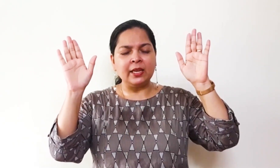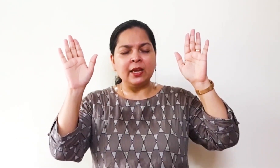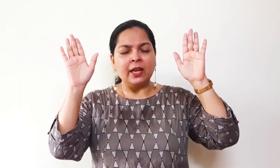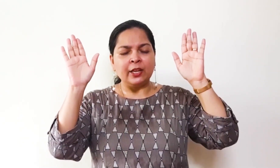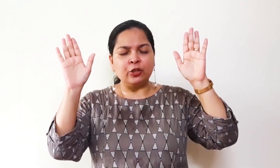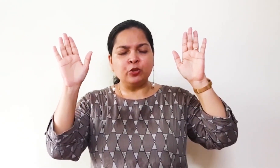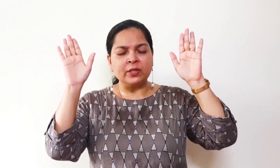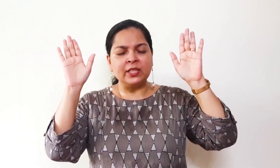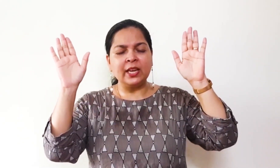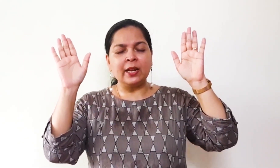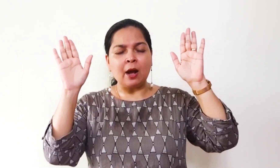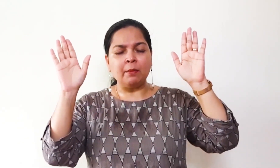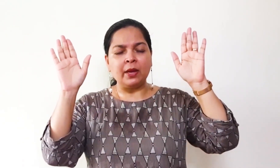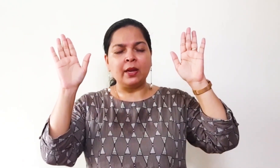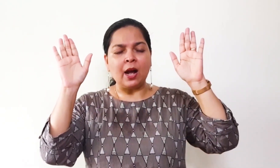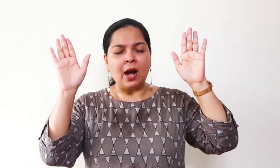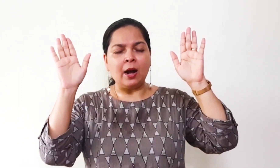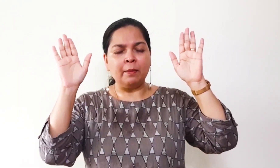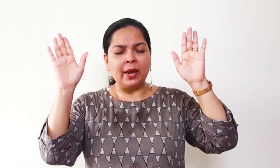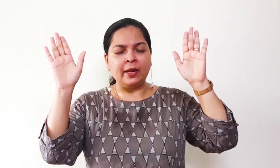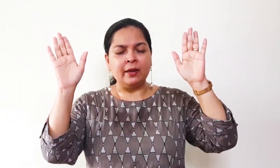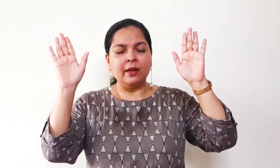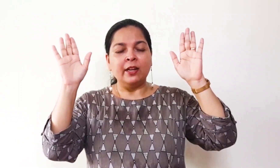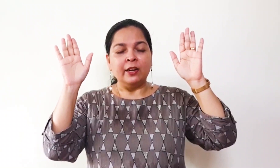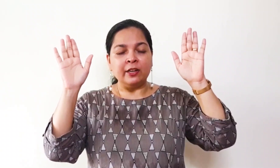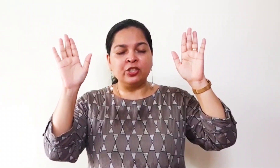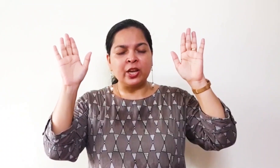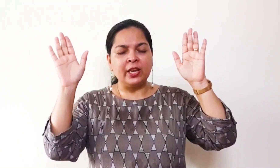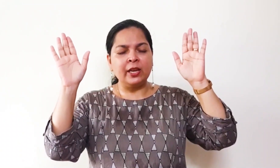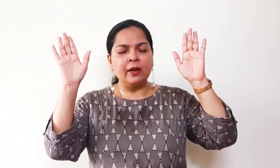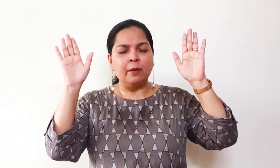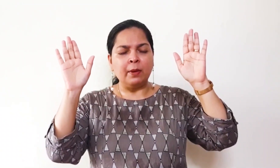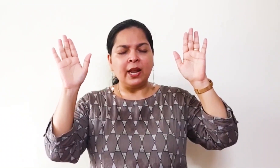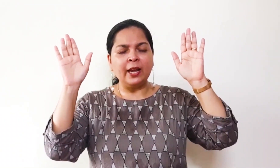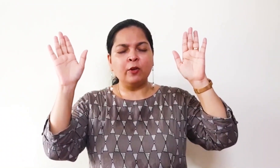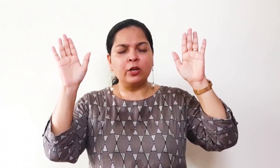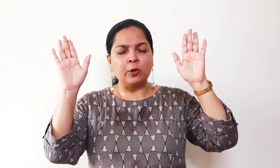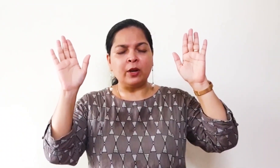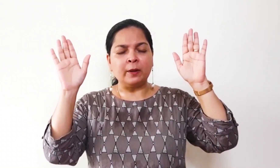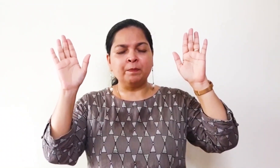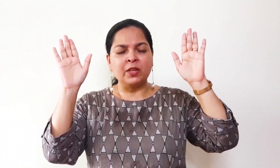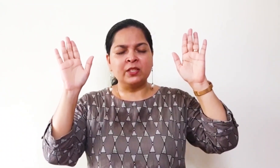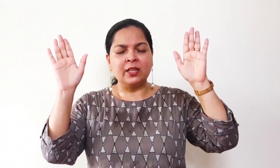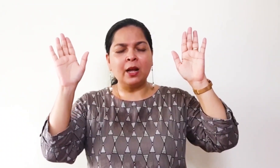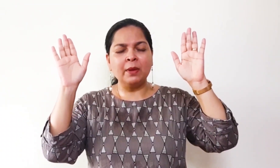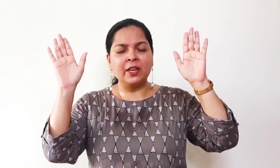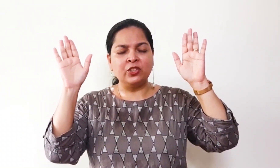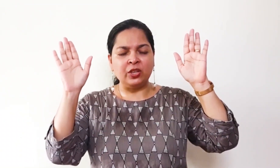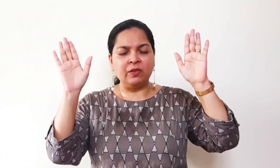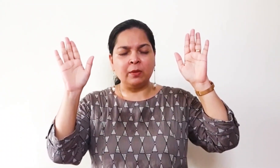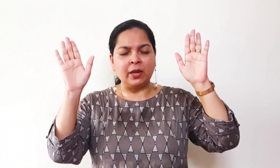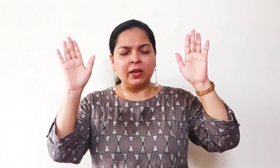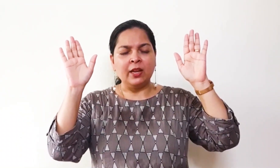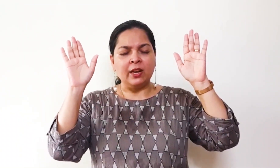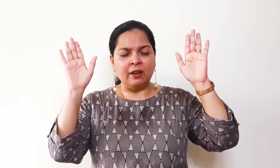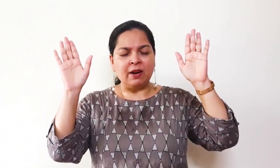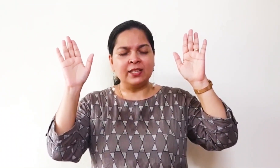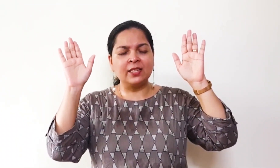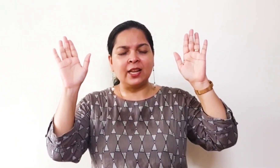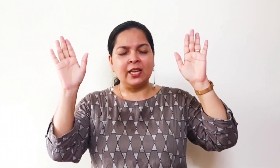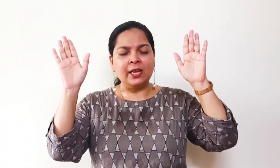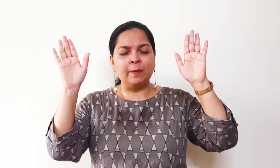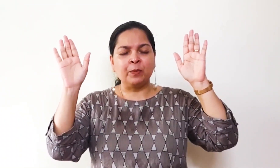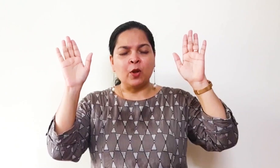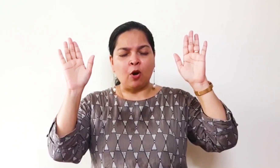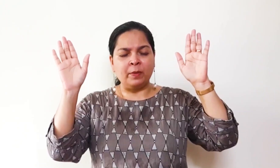बनी रहेगी, यीशु मसीह के नाम में, आमेन। निश्चय ही भलाई और करुणा सदा मेरे जीवन में